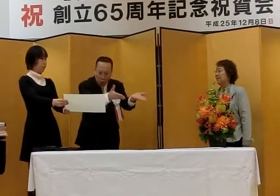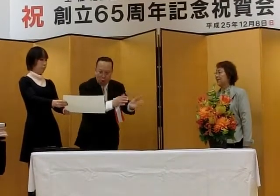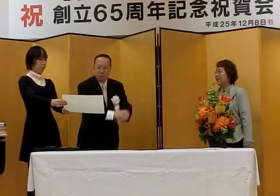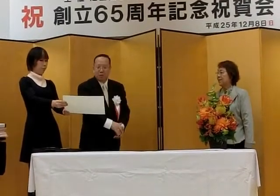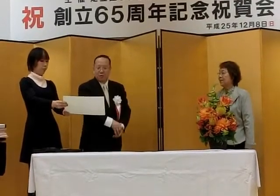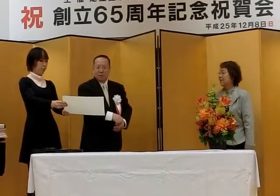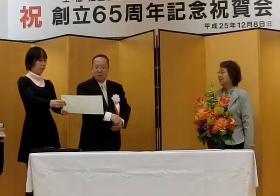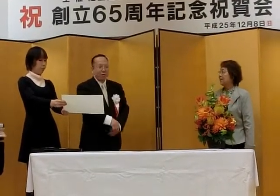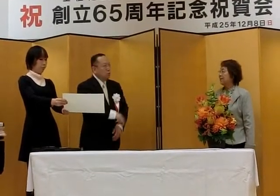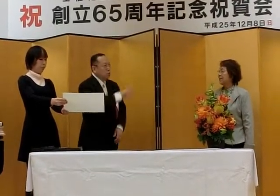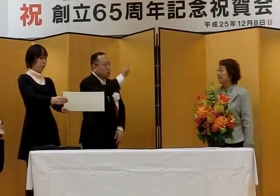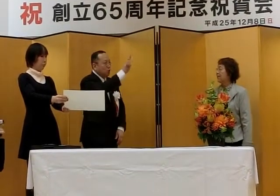表彰状、